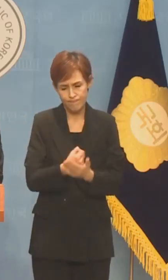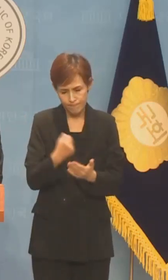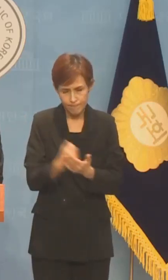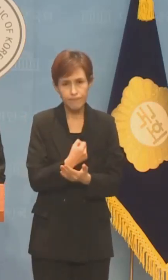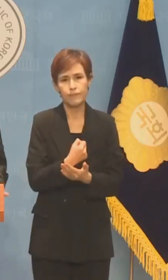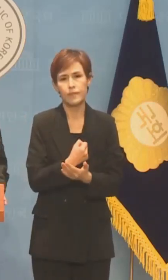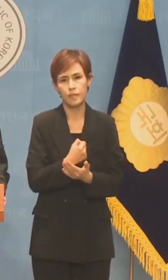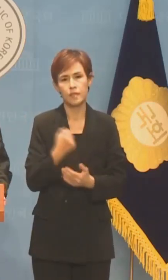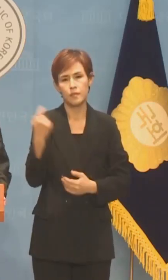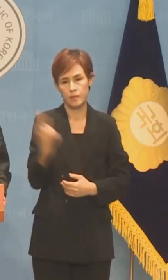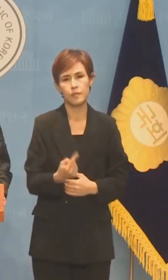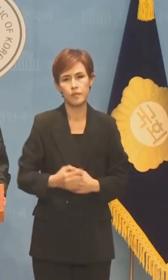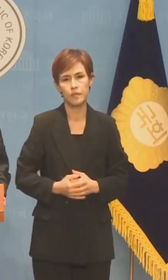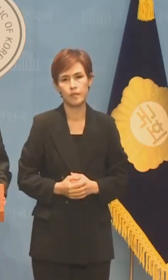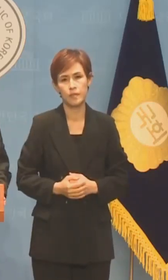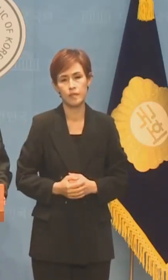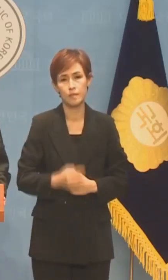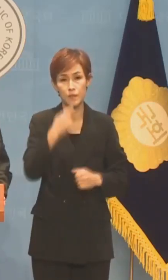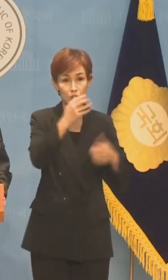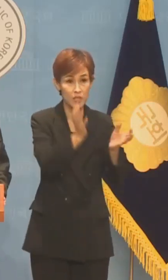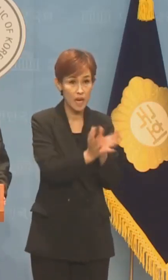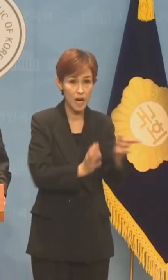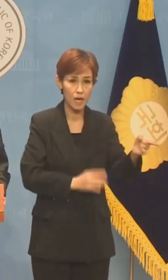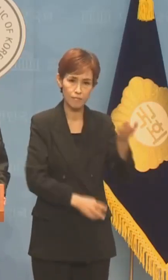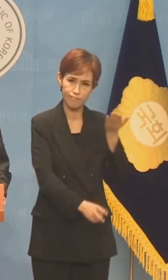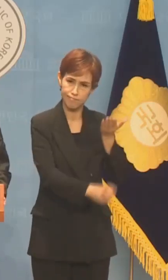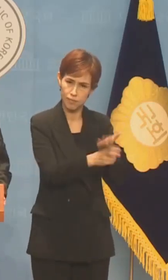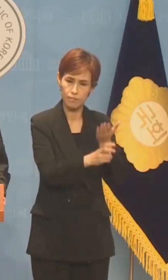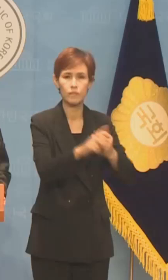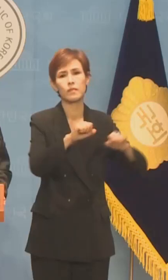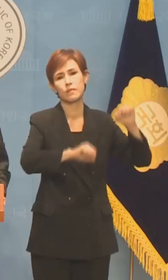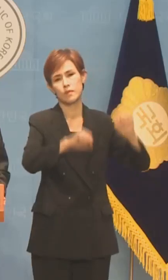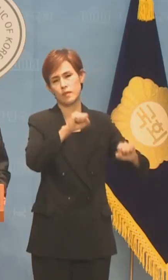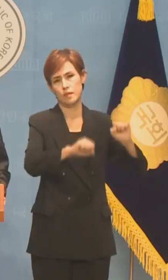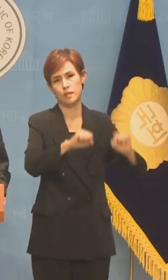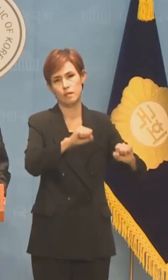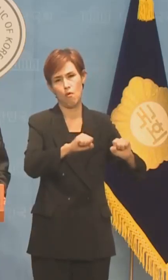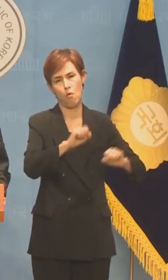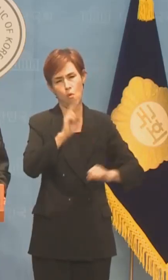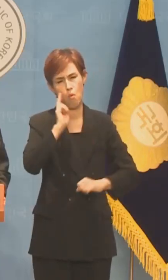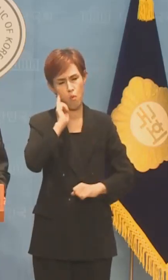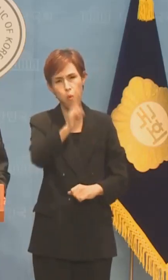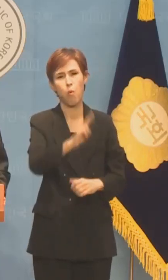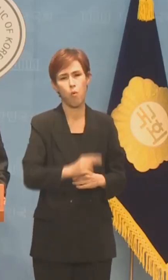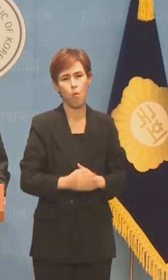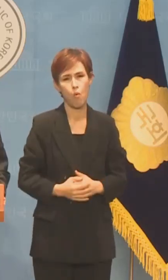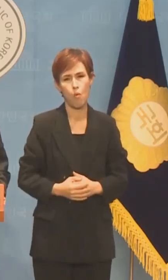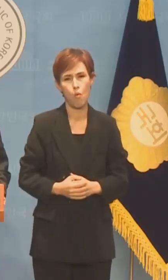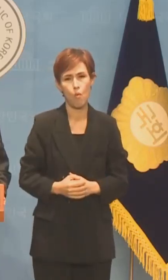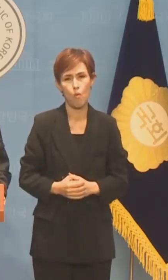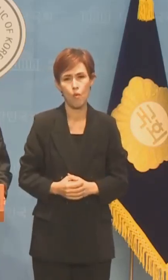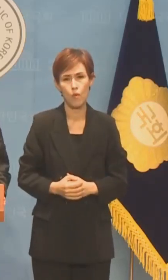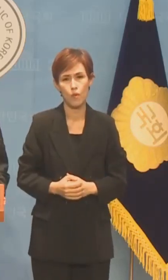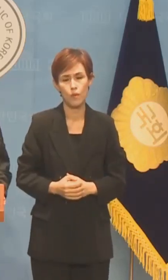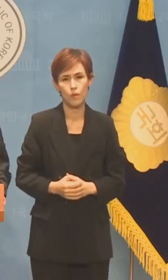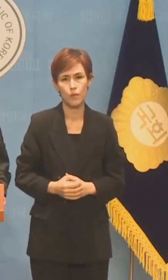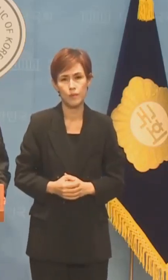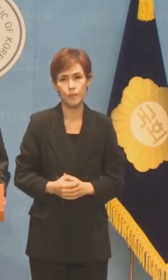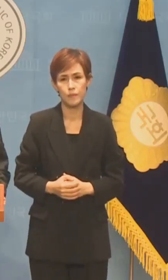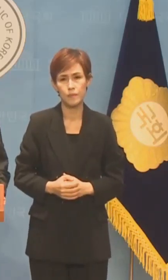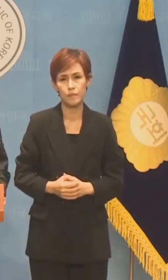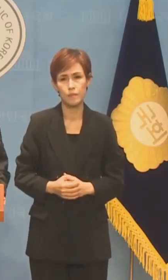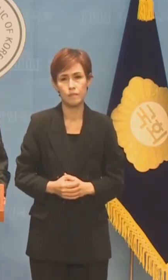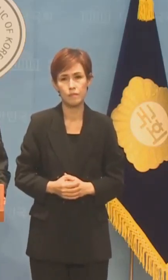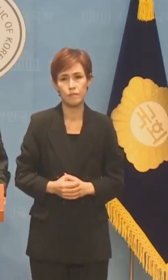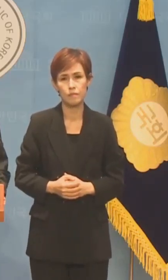섰습니다. 더불어민주당의 반헌법적 행태가 그 끝을 모르고 폭주하고 있습니다.